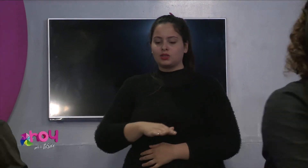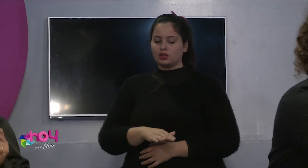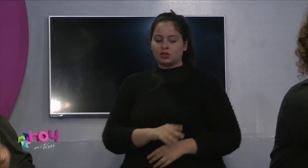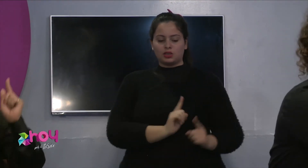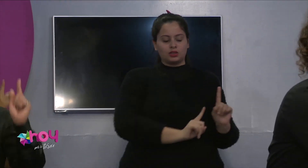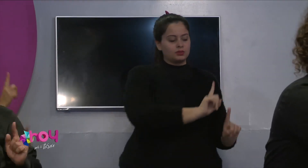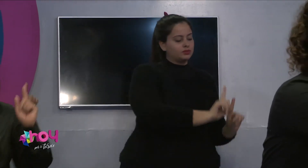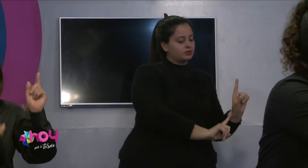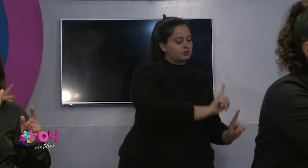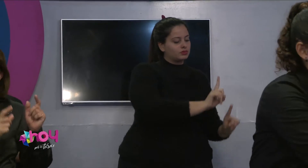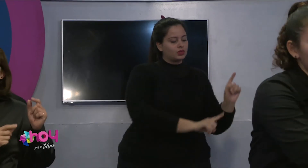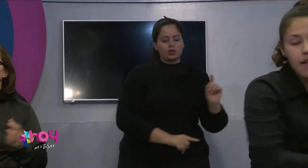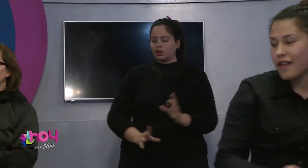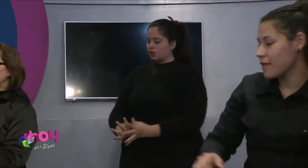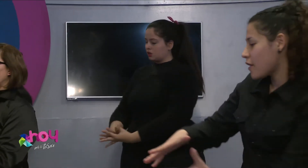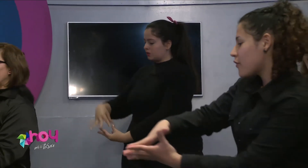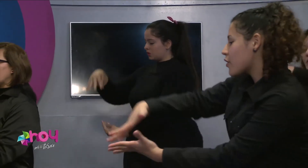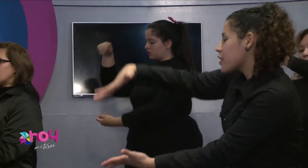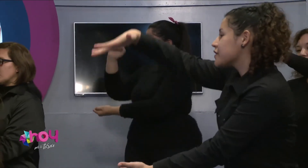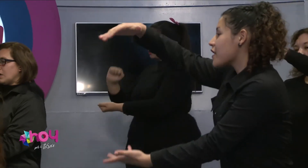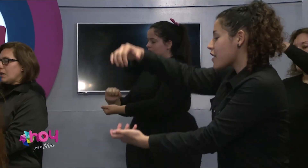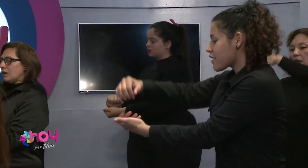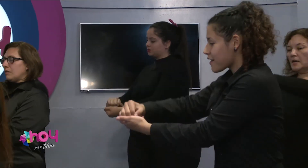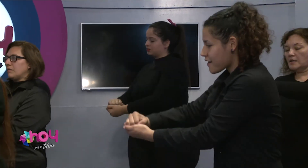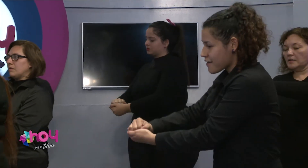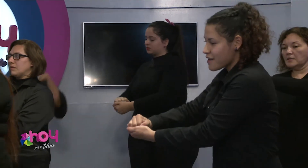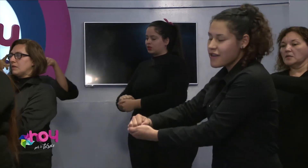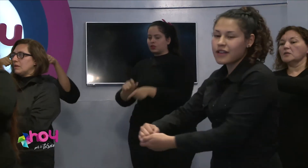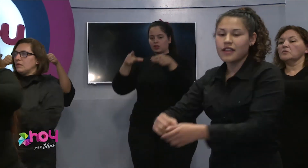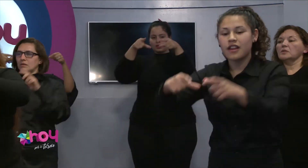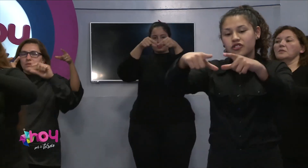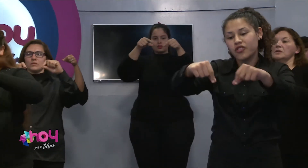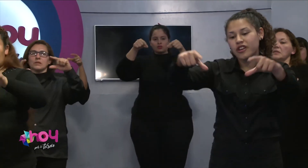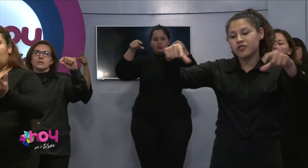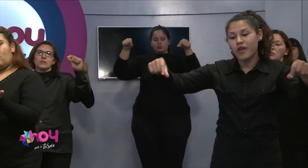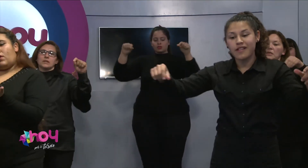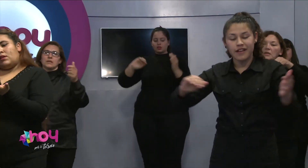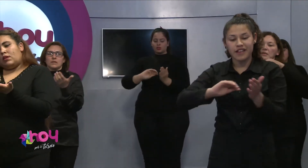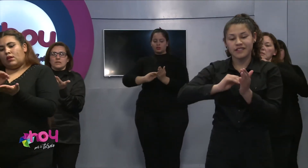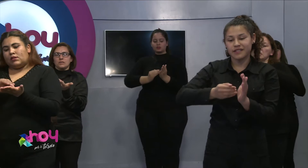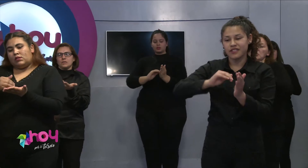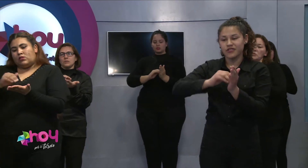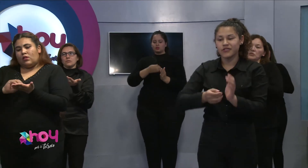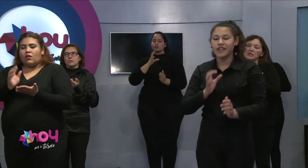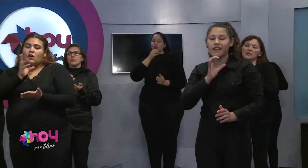paraíso aquí. El tabaco allá y en las sogas cuelgan quesillos de